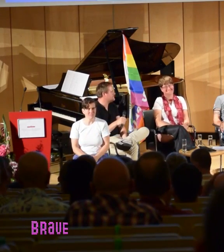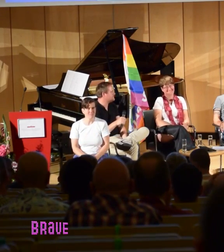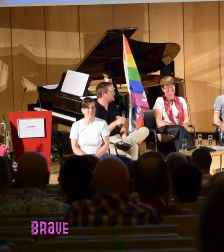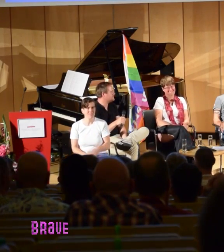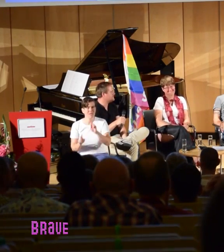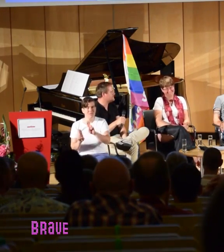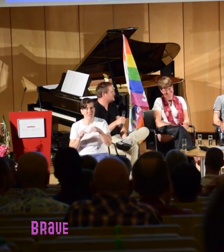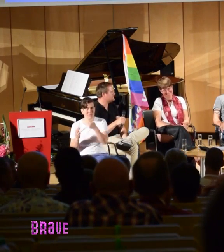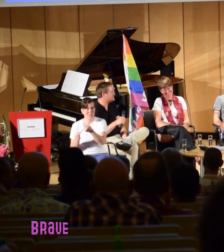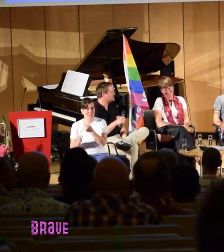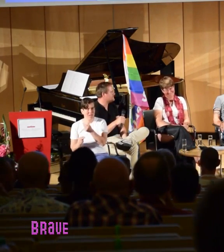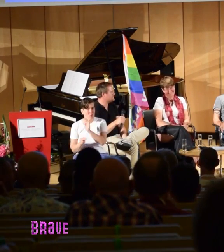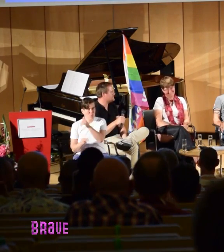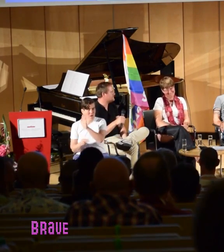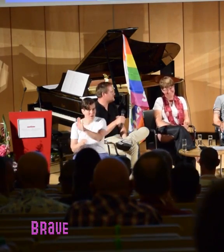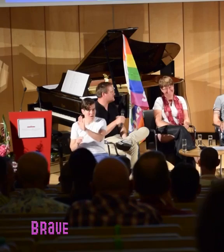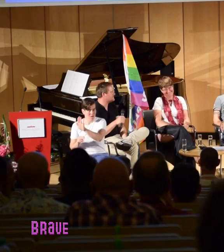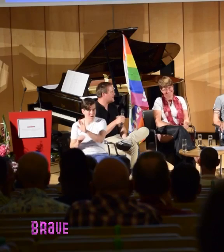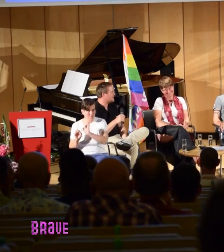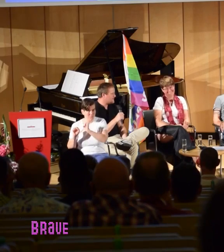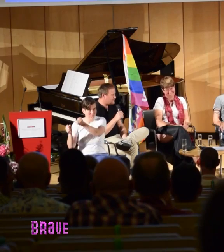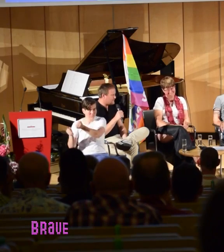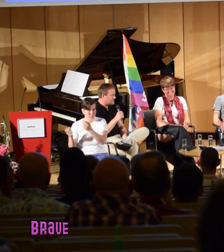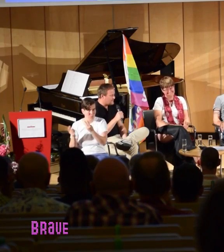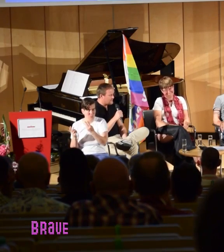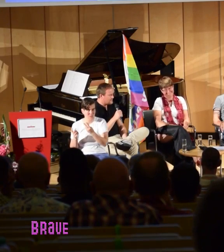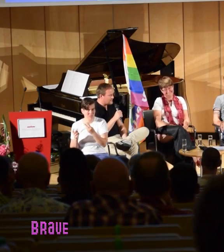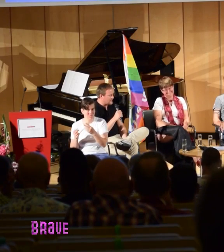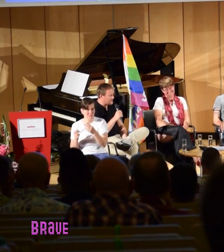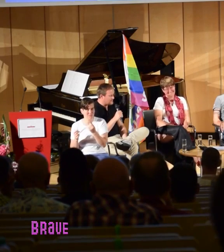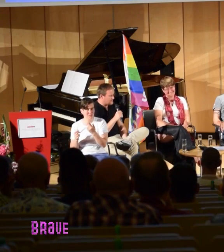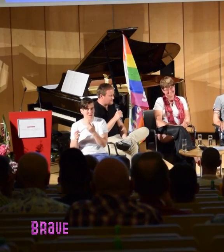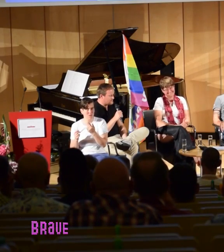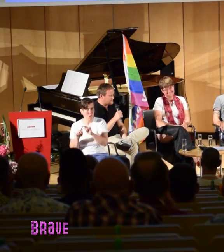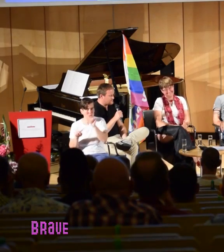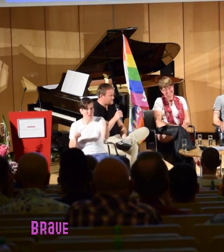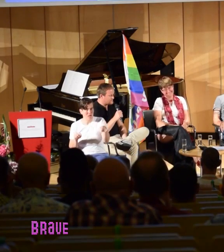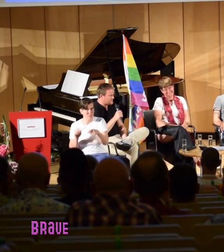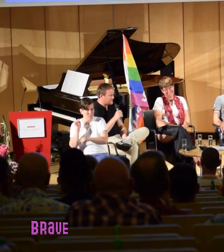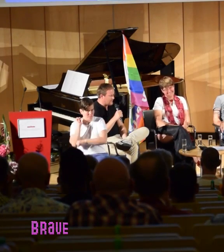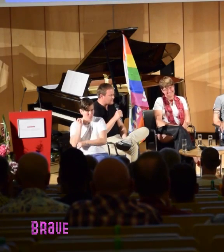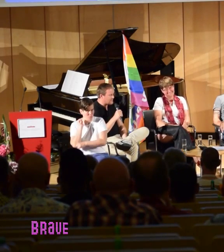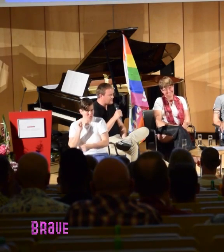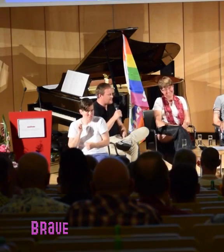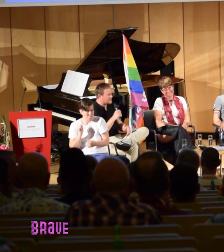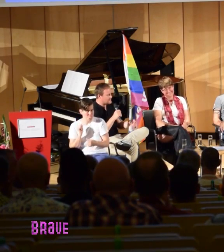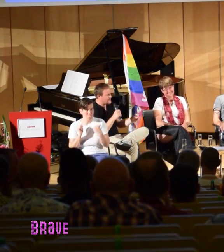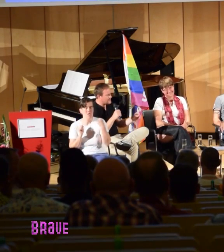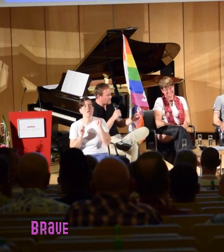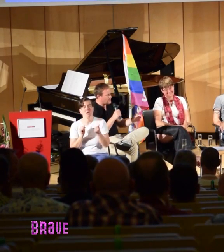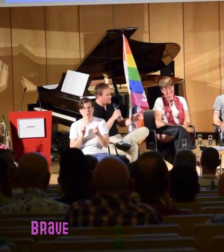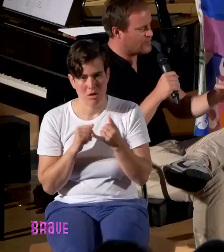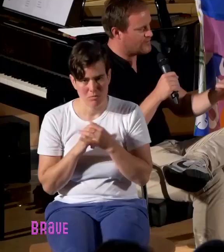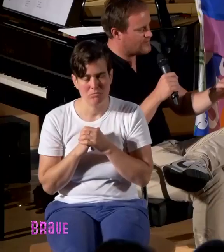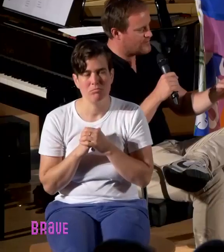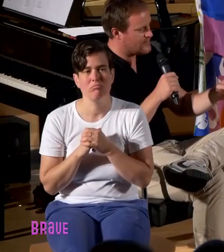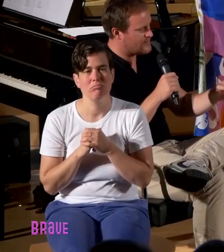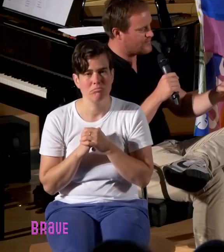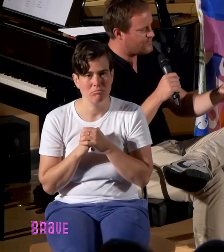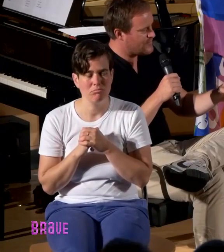Feedback, dass Leute sagen, Mensch, da bin ich jetzt mal ins Grübeln gekommen. Tut sich da was auch außerhalb von euren Kreisen? Ja, es passiert tatsächlich auch